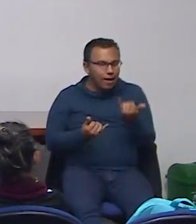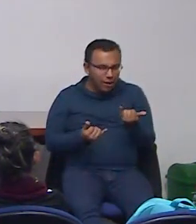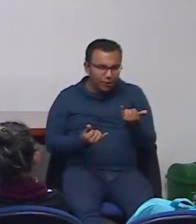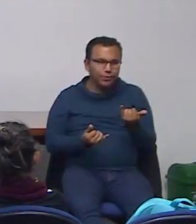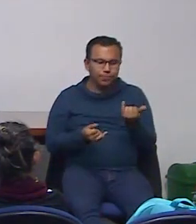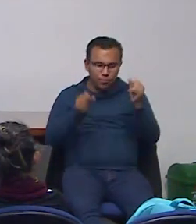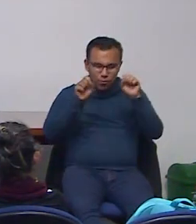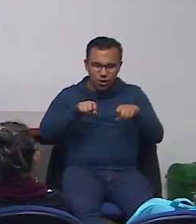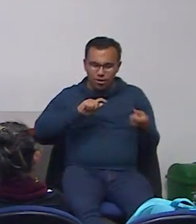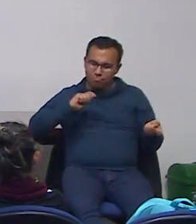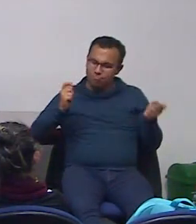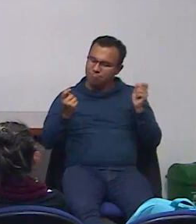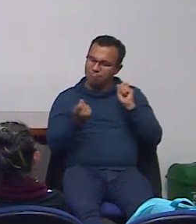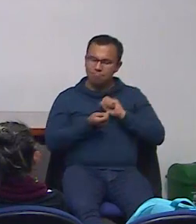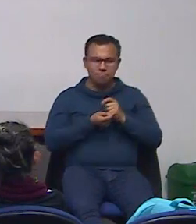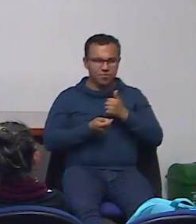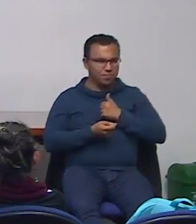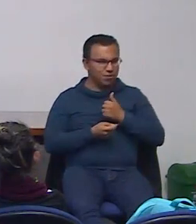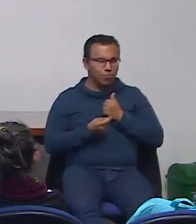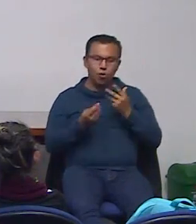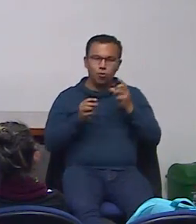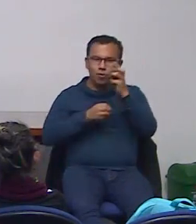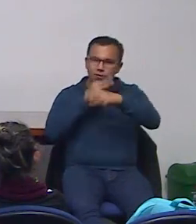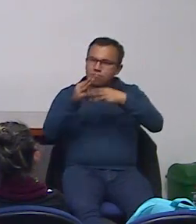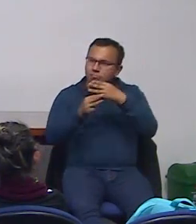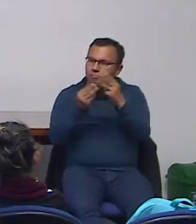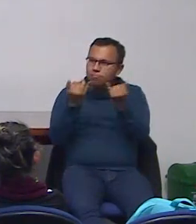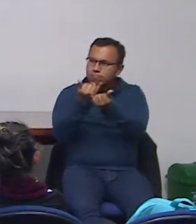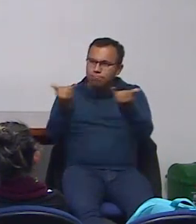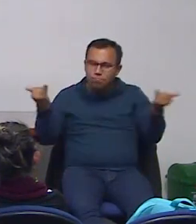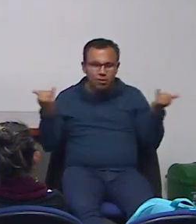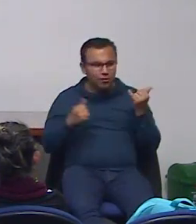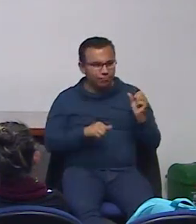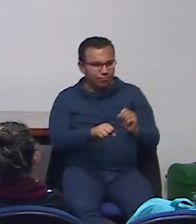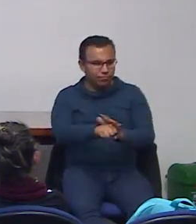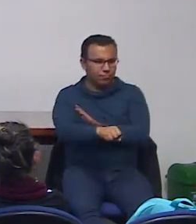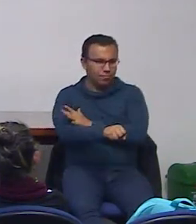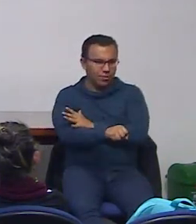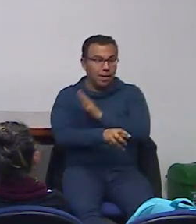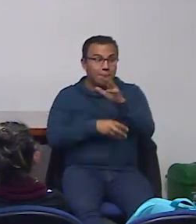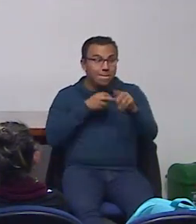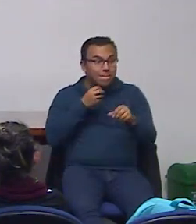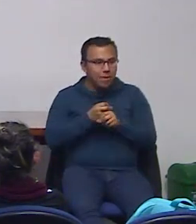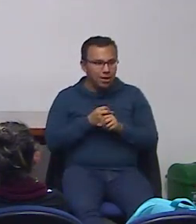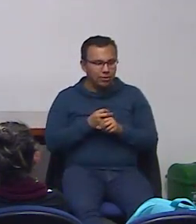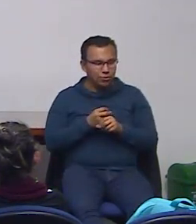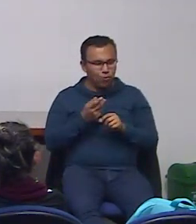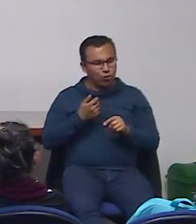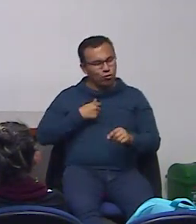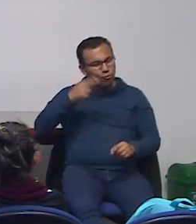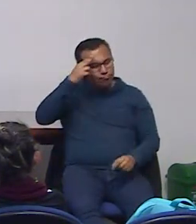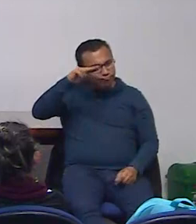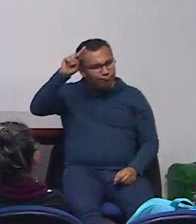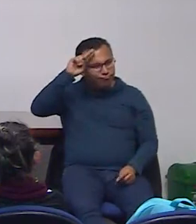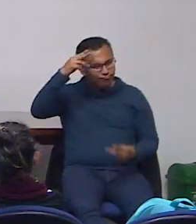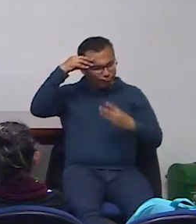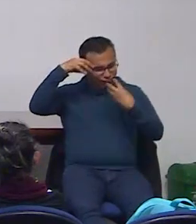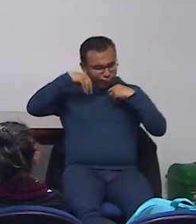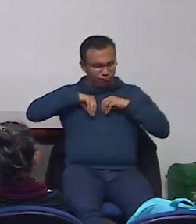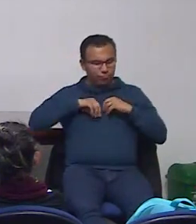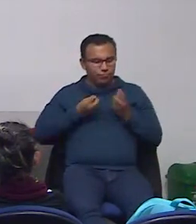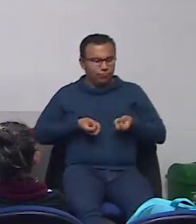ella lo interpreta como algo todo lo que a nuestro alrededor que sentimos y las interpretaciones que queremos darle también a nivel